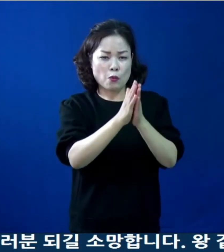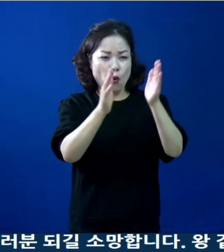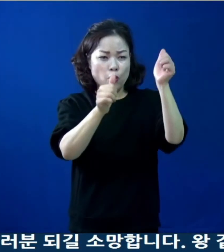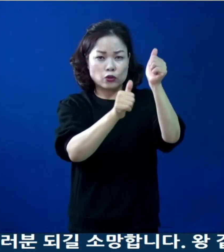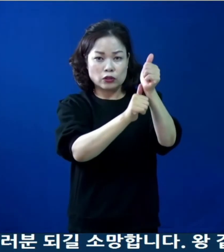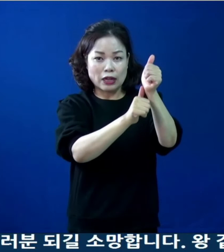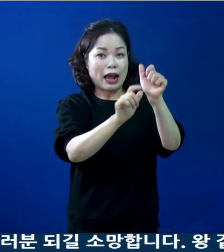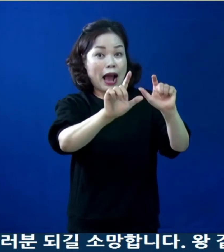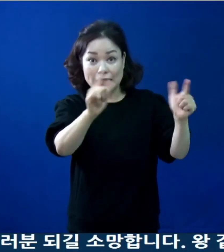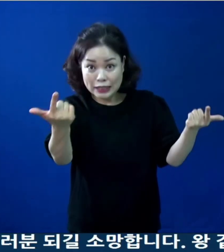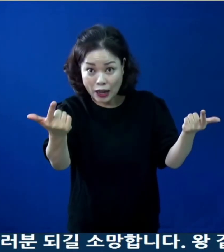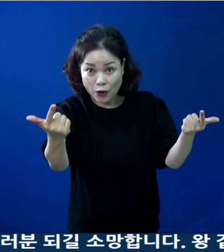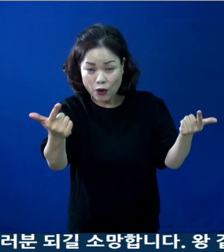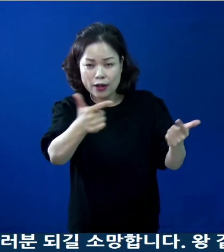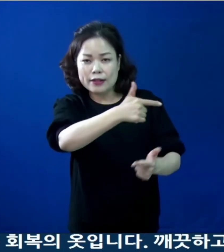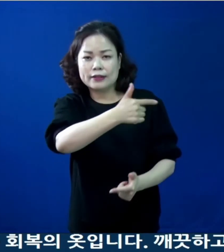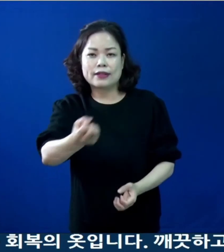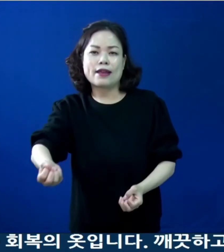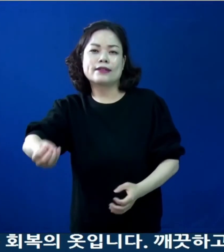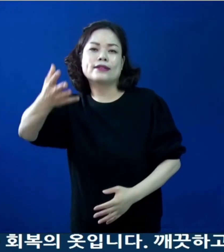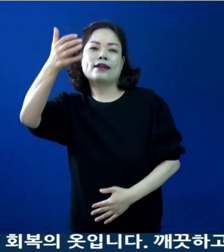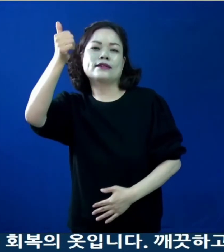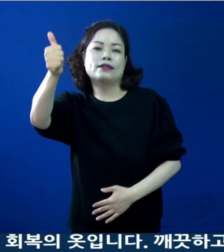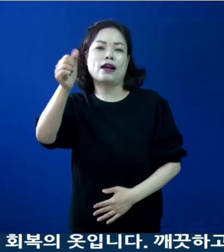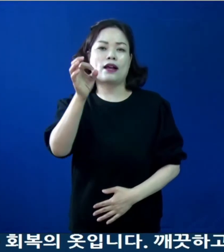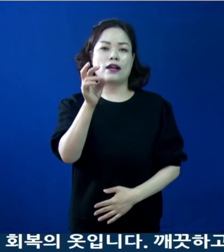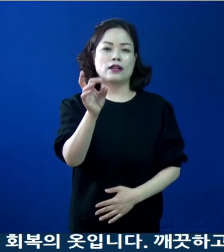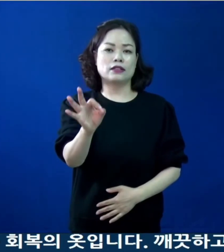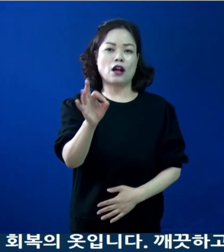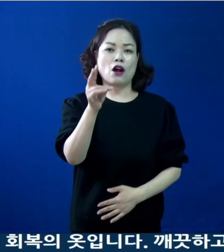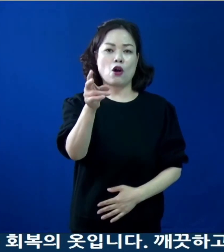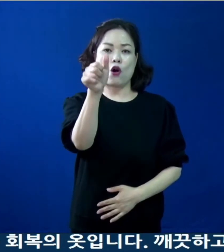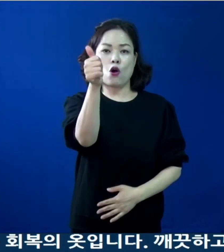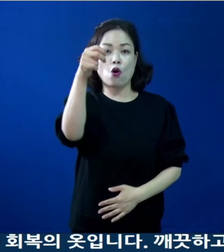후계자 여호수아가 아니고 대제사장 여호수아죠.